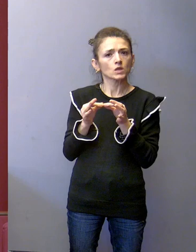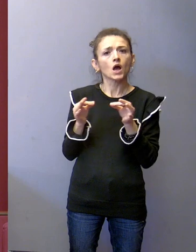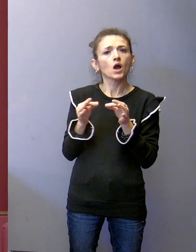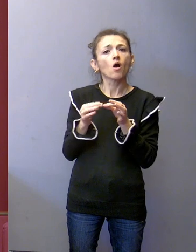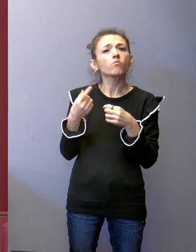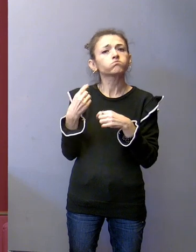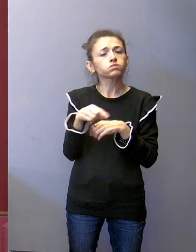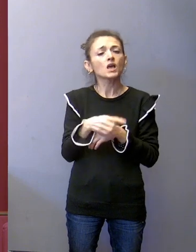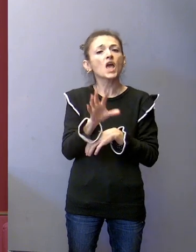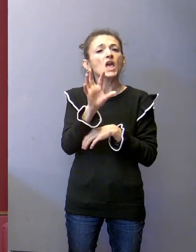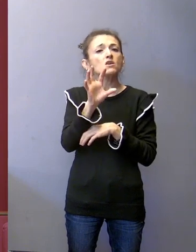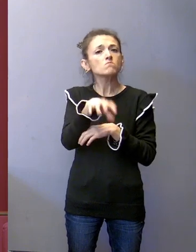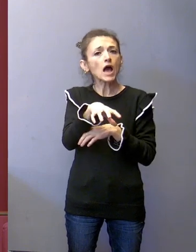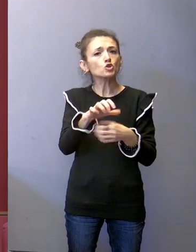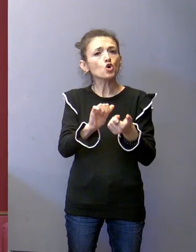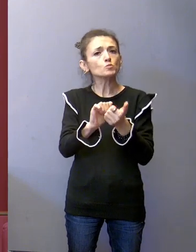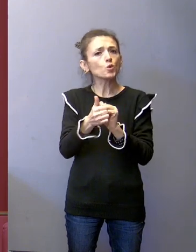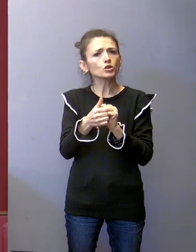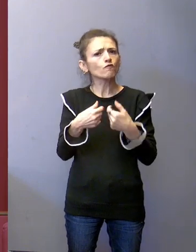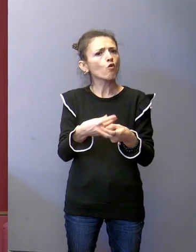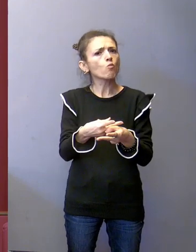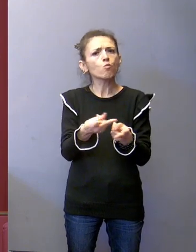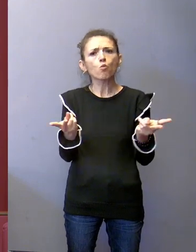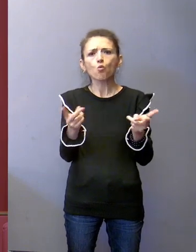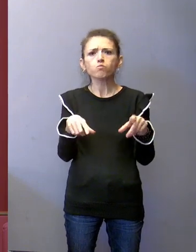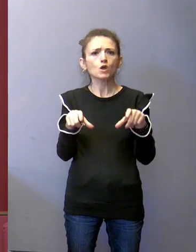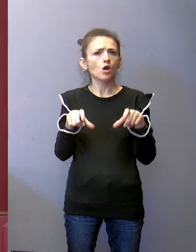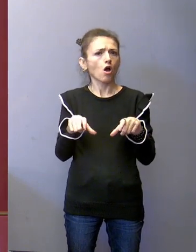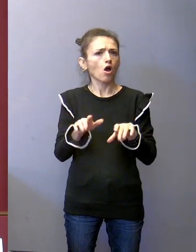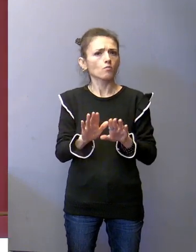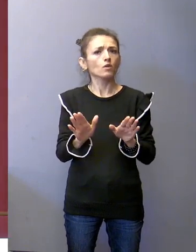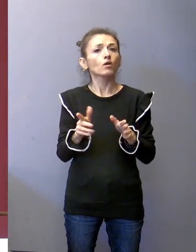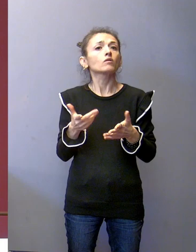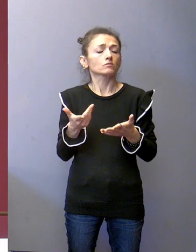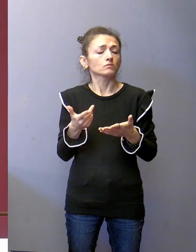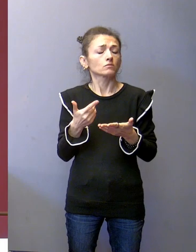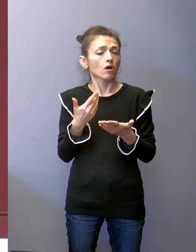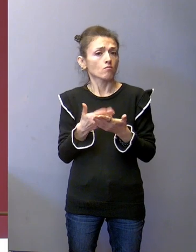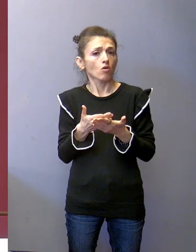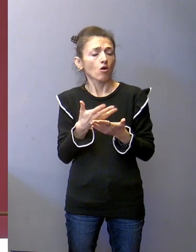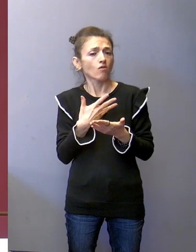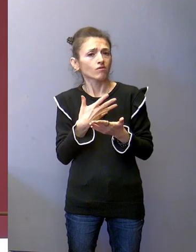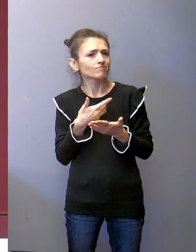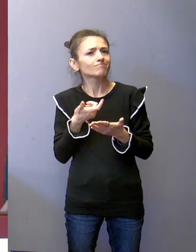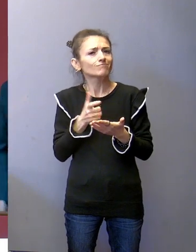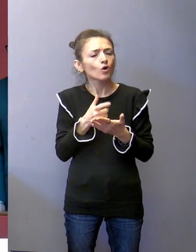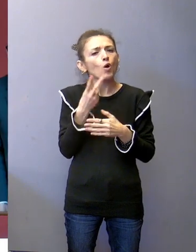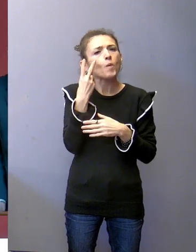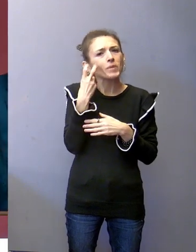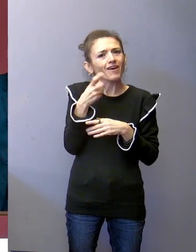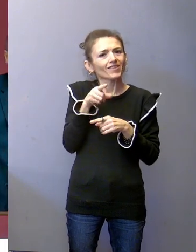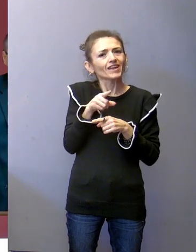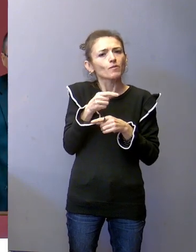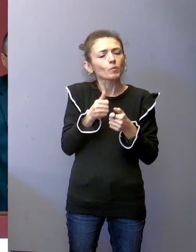di un impianto pubblico e sarà un impianto pubblico prova ne è il fatto che si prevede di utilizzare una